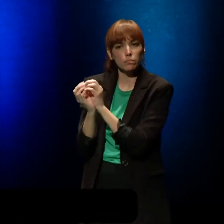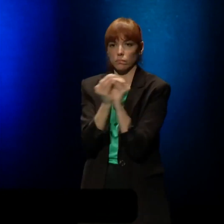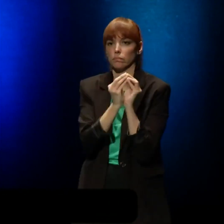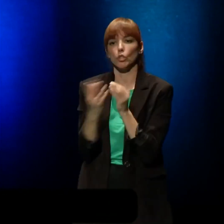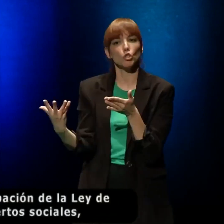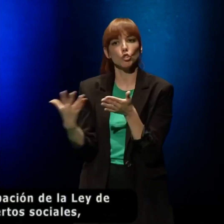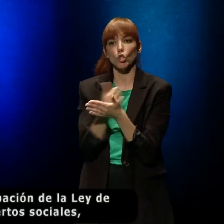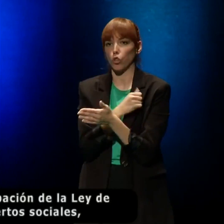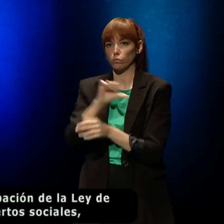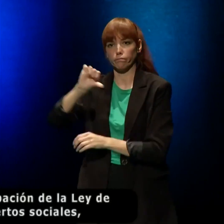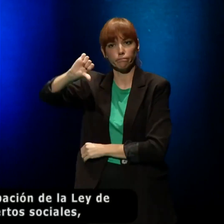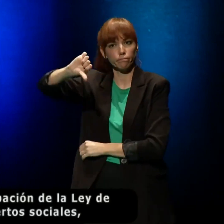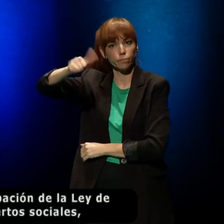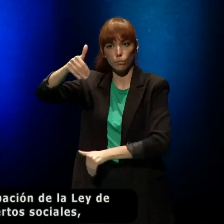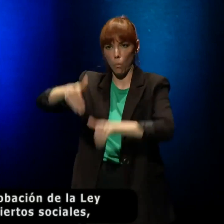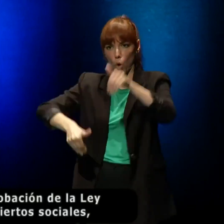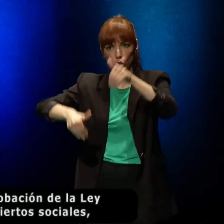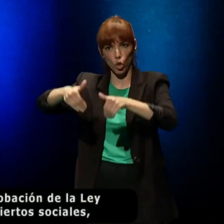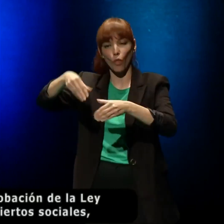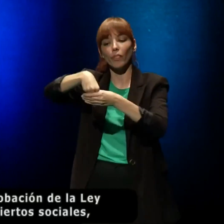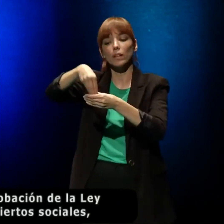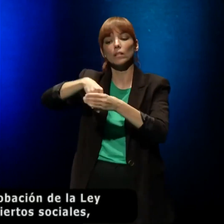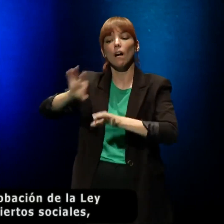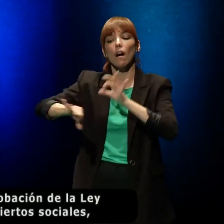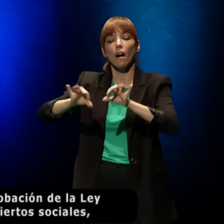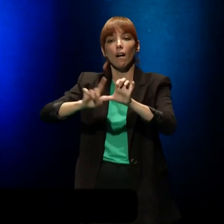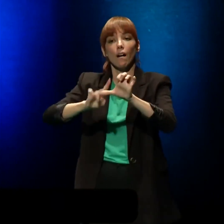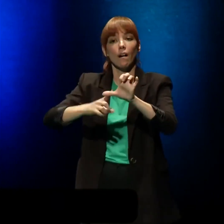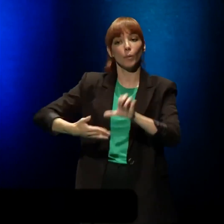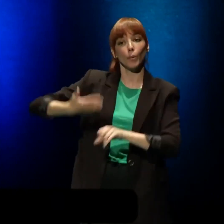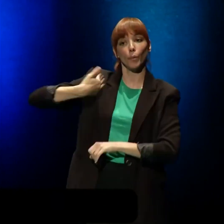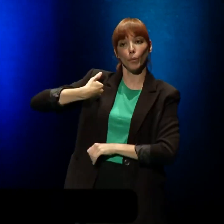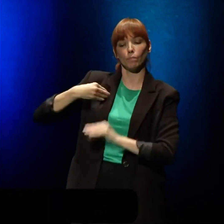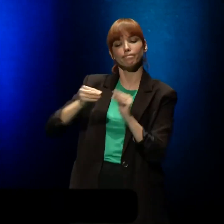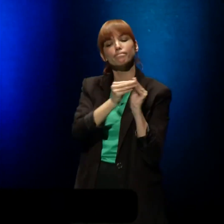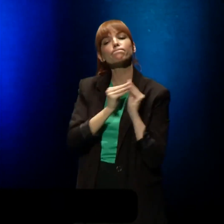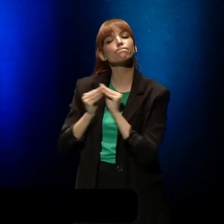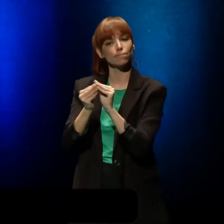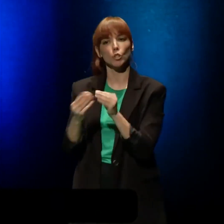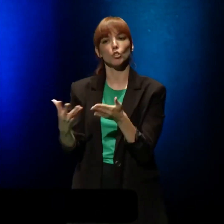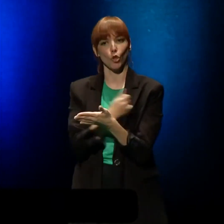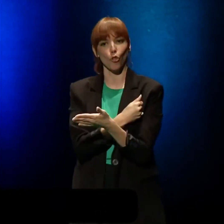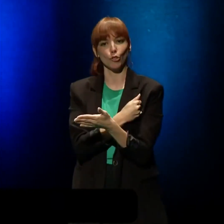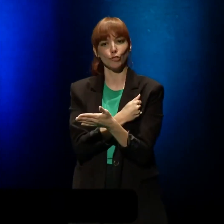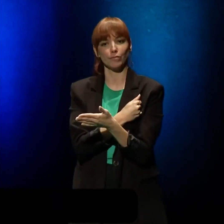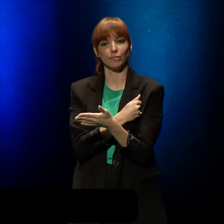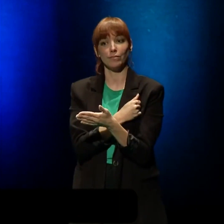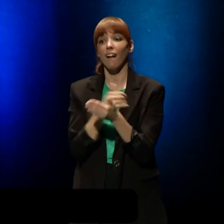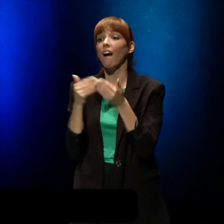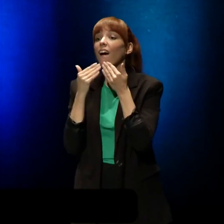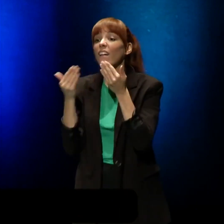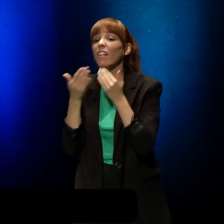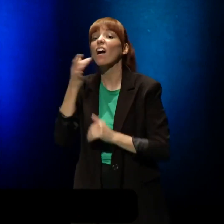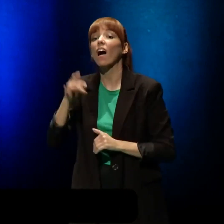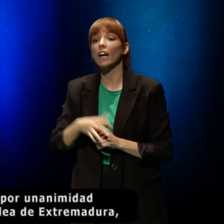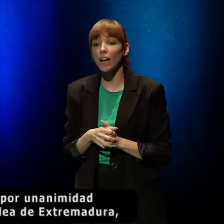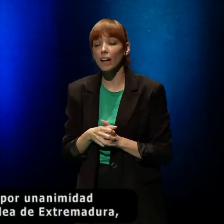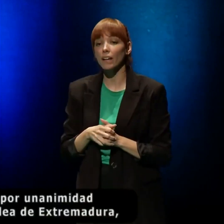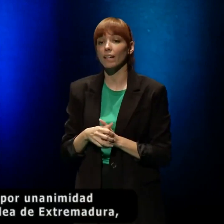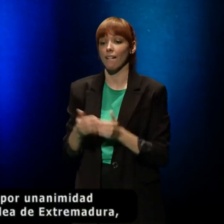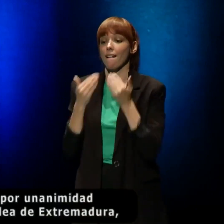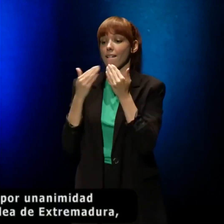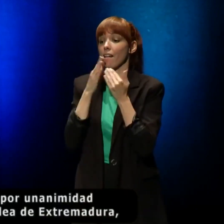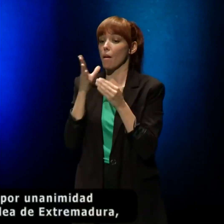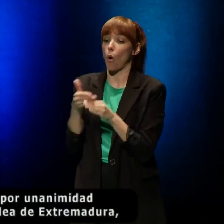la Asamblea de Extremadura, esa unanimidad os la debemos a todas las